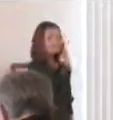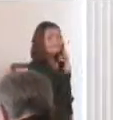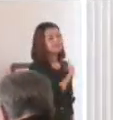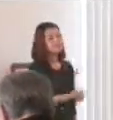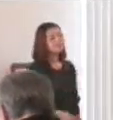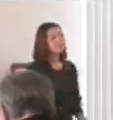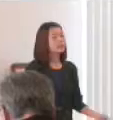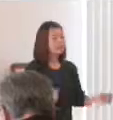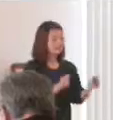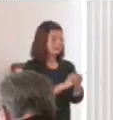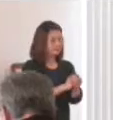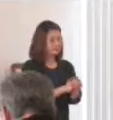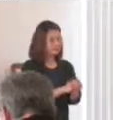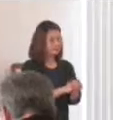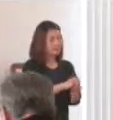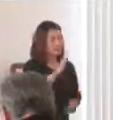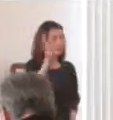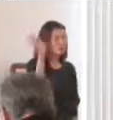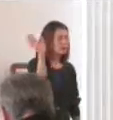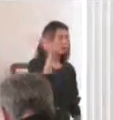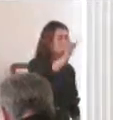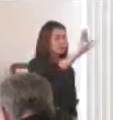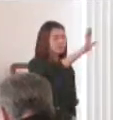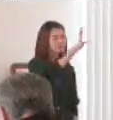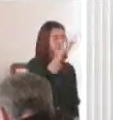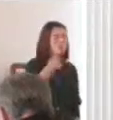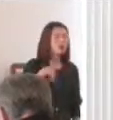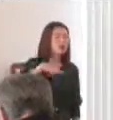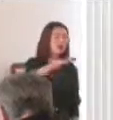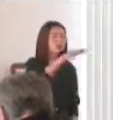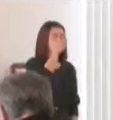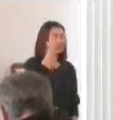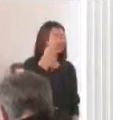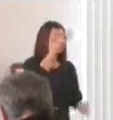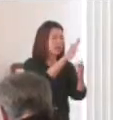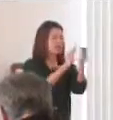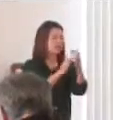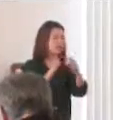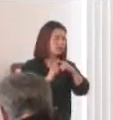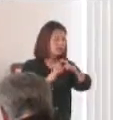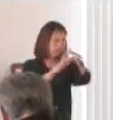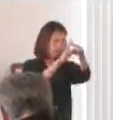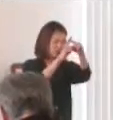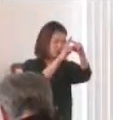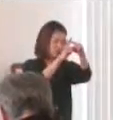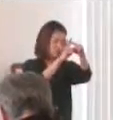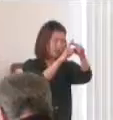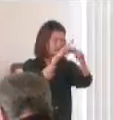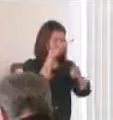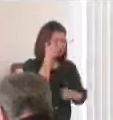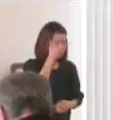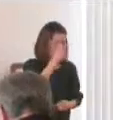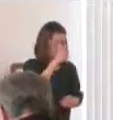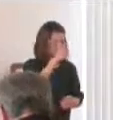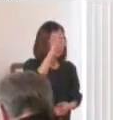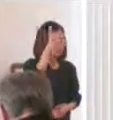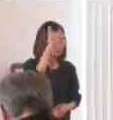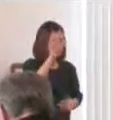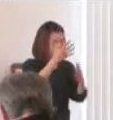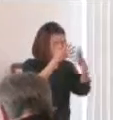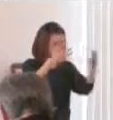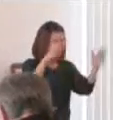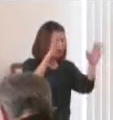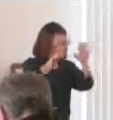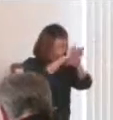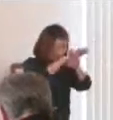メン祝祷いたします。仰ぎ恋願わくは我らの主御子イエスキリストの奥しき恵み父なる神の豊かなる愛聖霊な